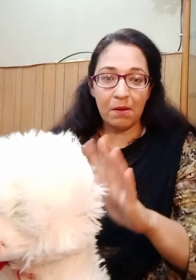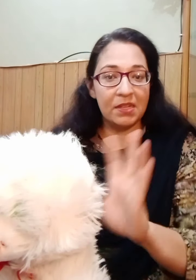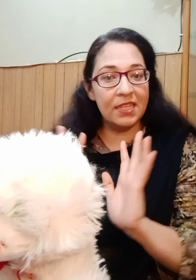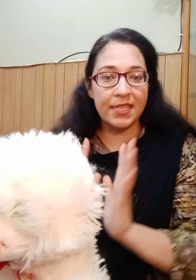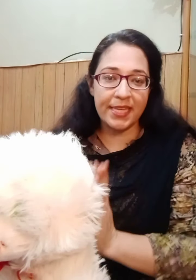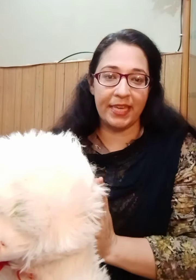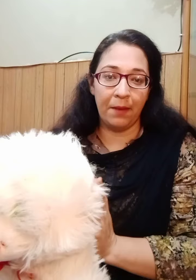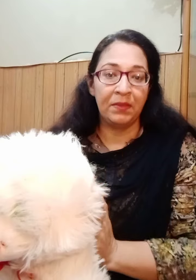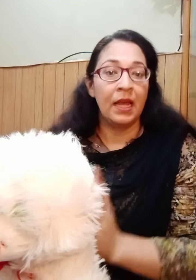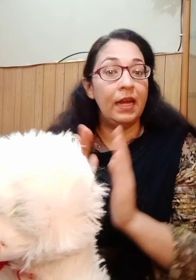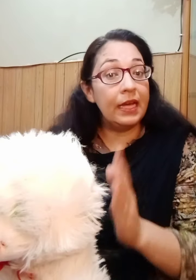है